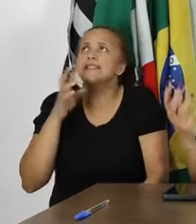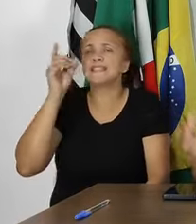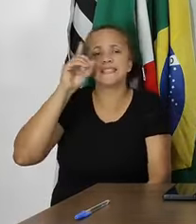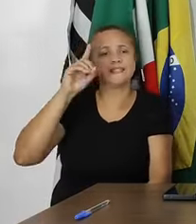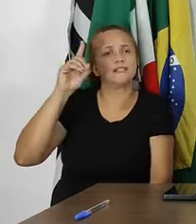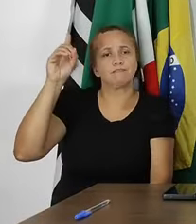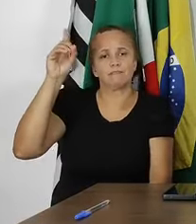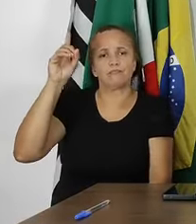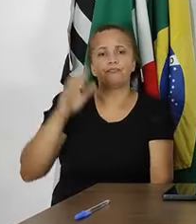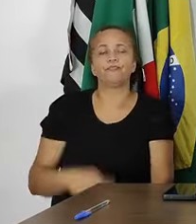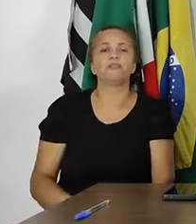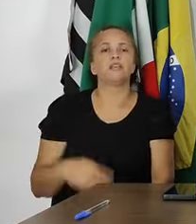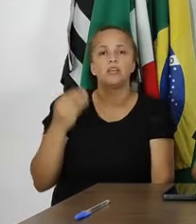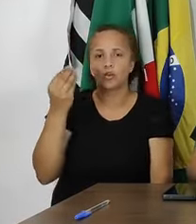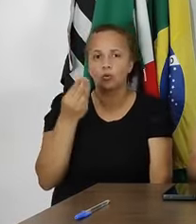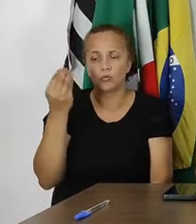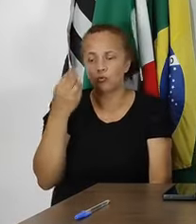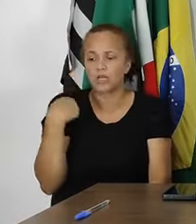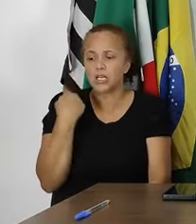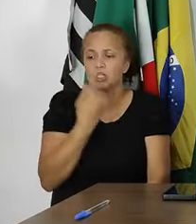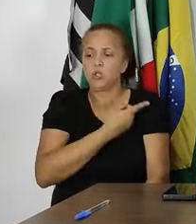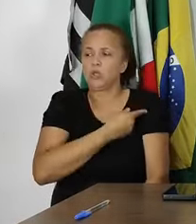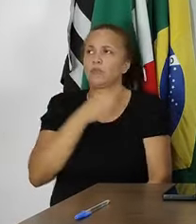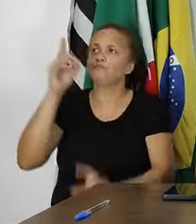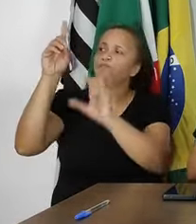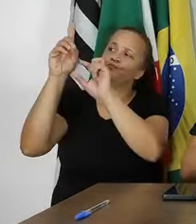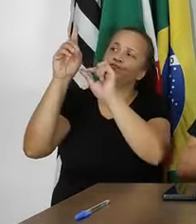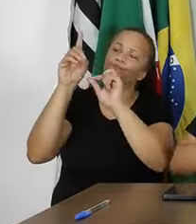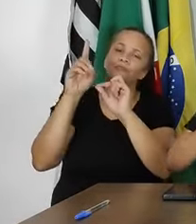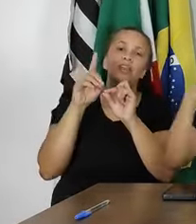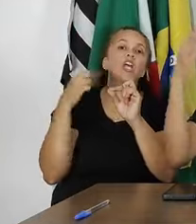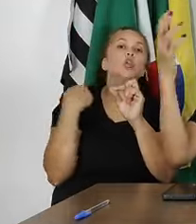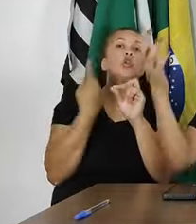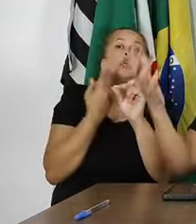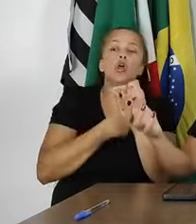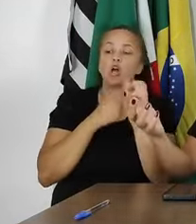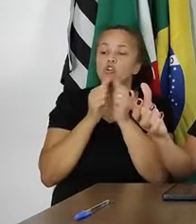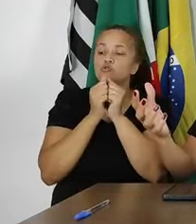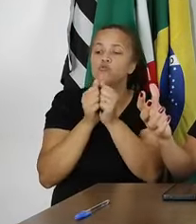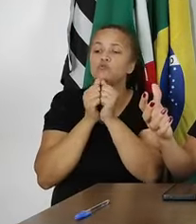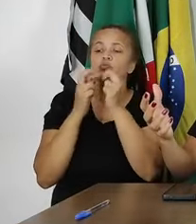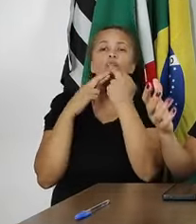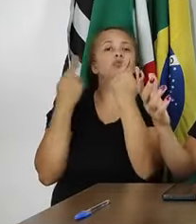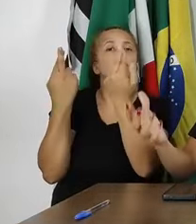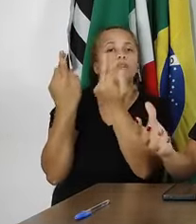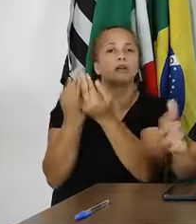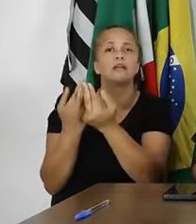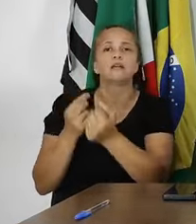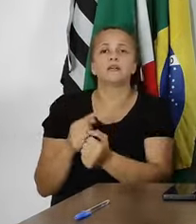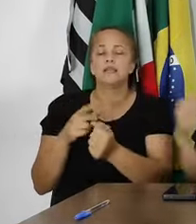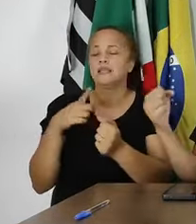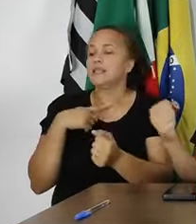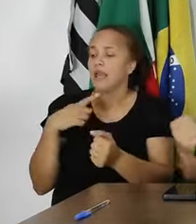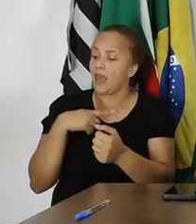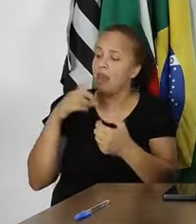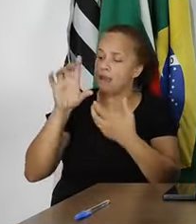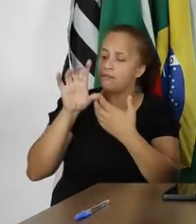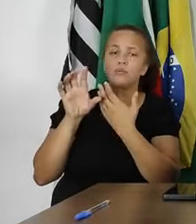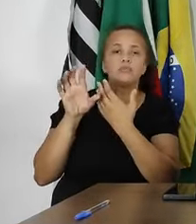Ao nascer de novo, nós entramos no reino de Deus e agora nós temos acesso ao Pai.